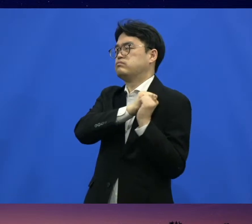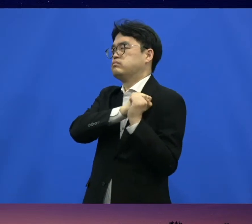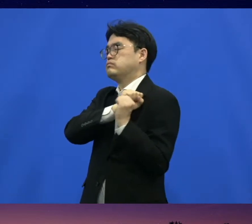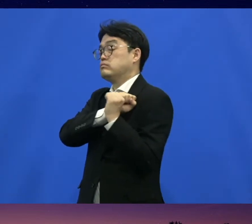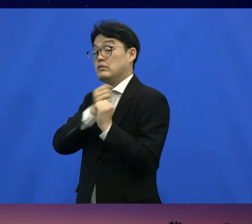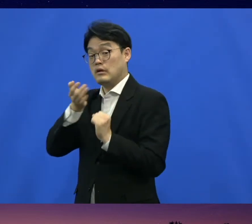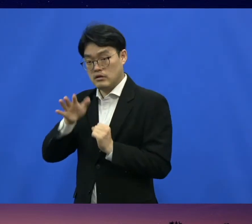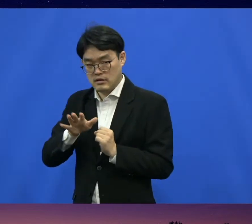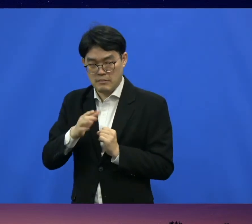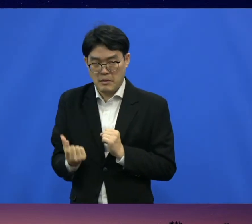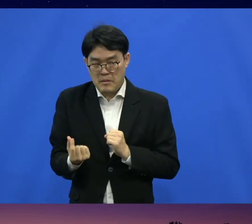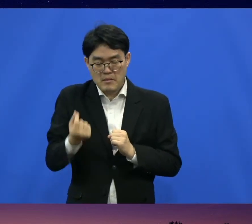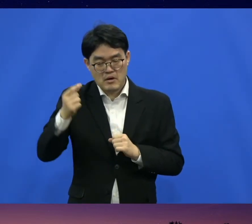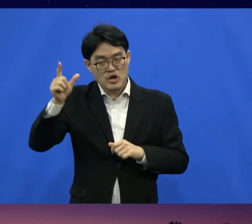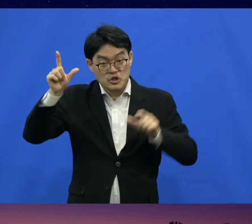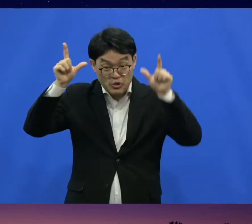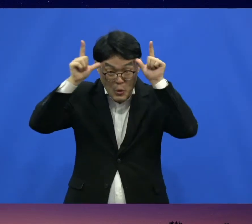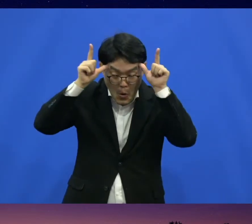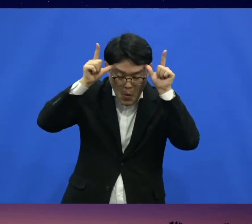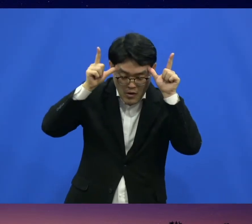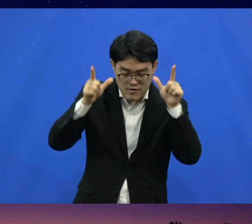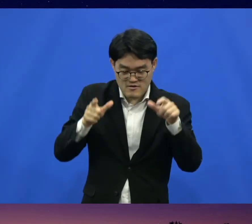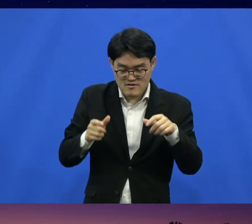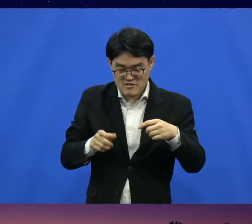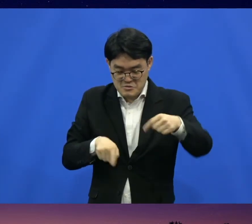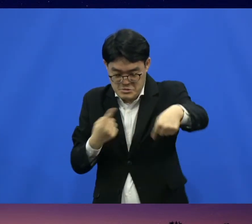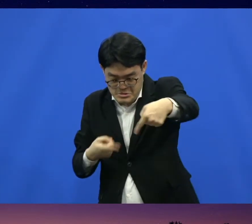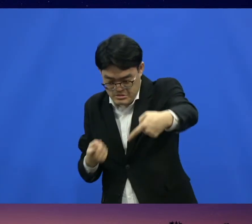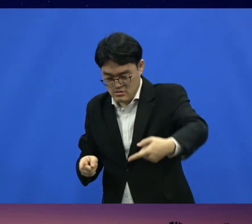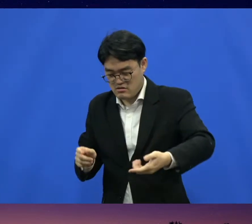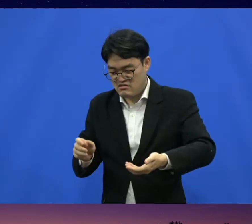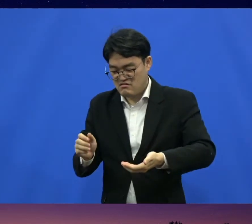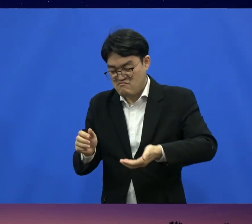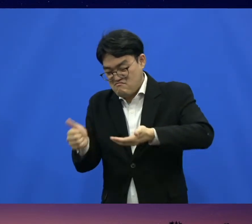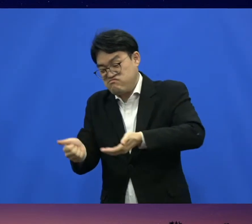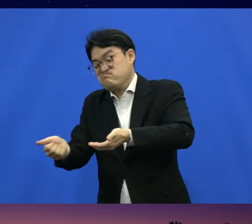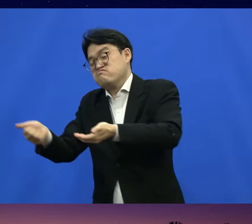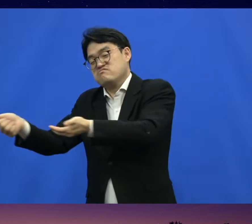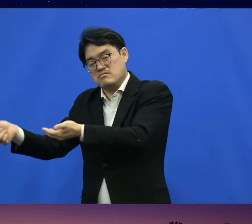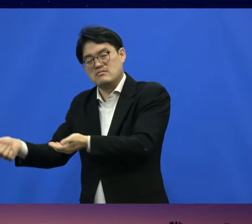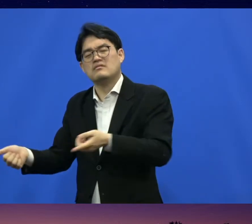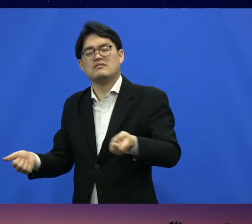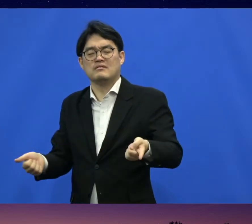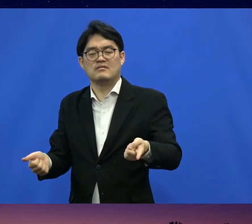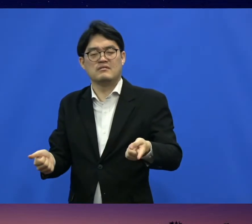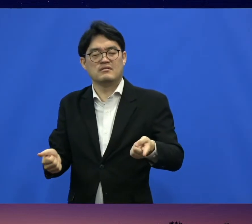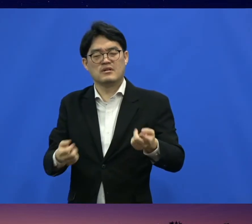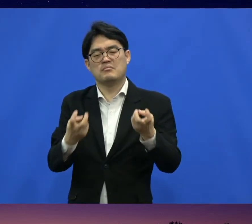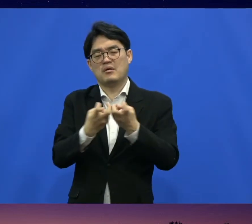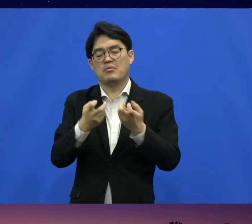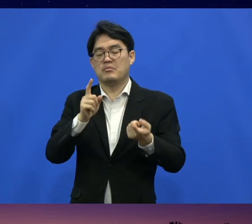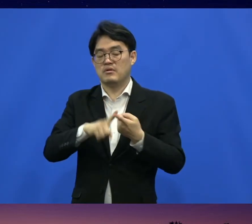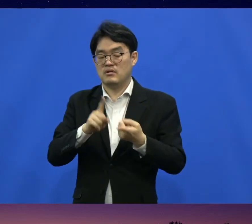너무 슬렀던 거예요. 어떻게 그것을 옮겨야 되는가에 대한 그 매뉴얼을 무시해버린 거예요.